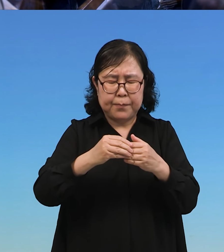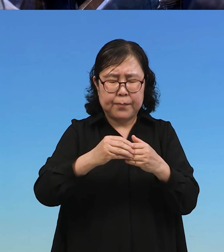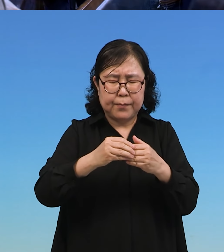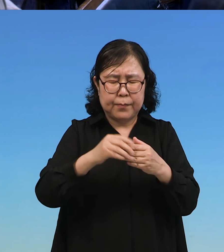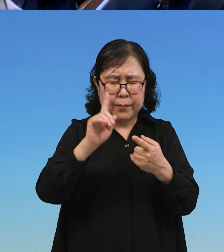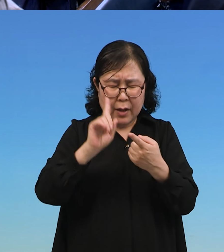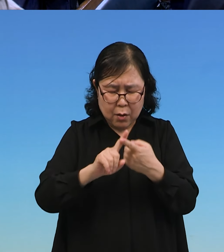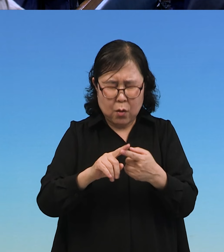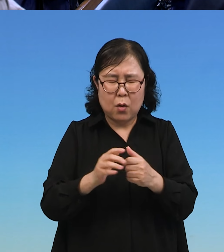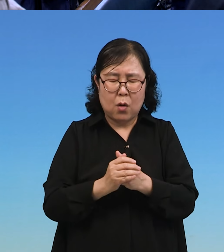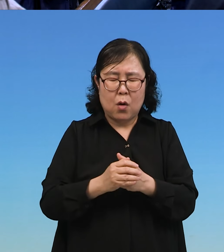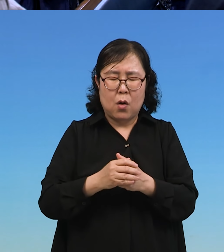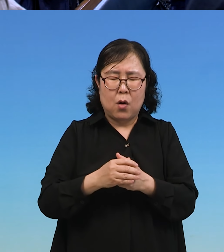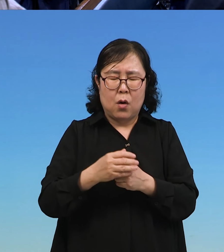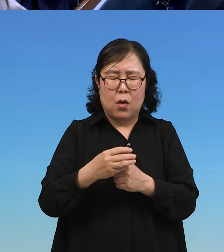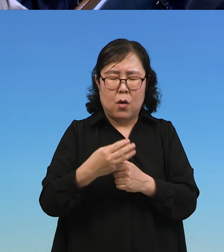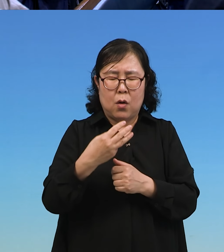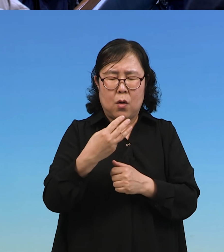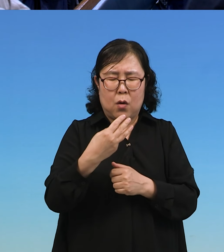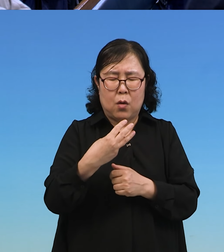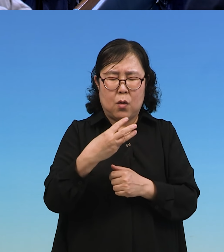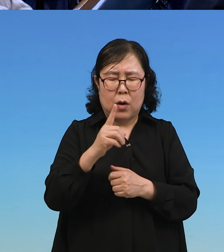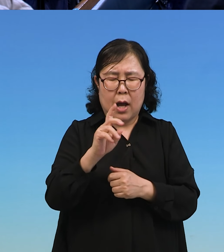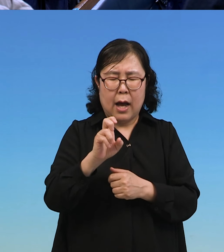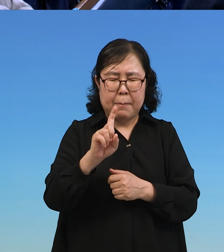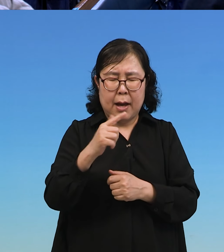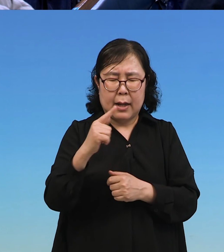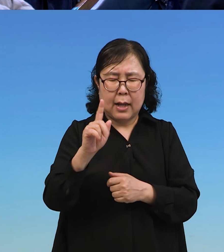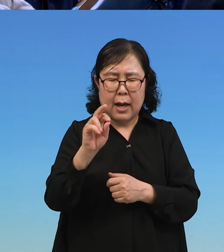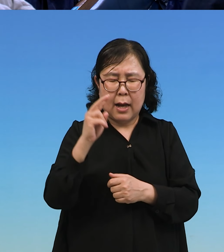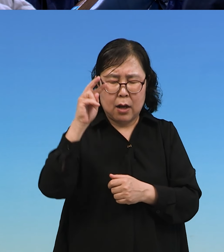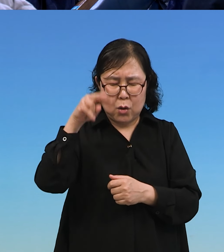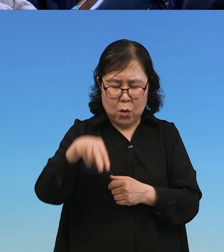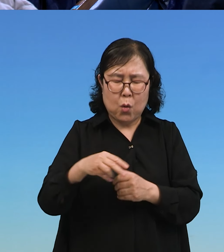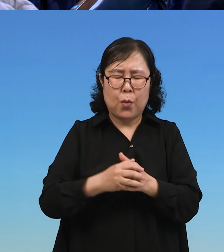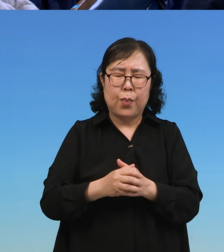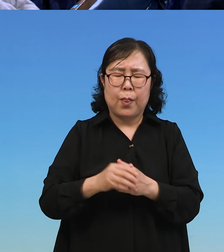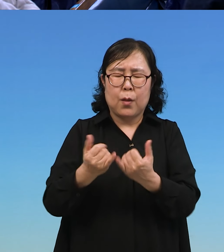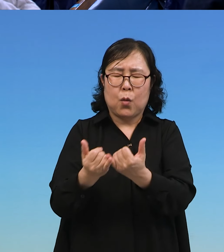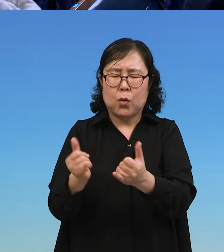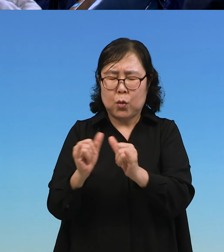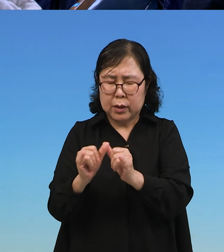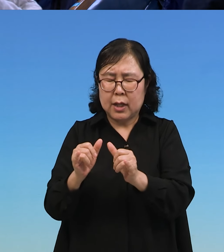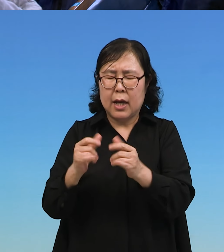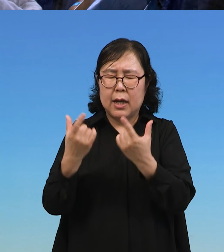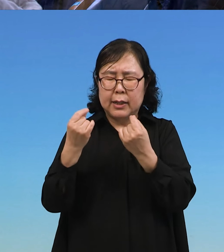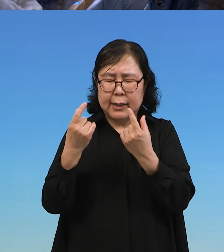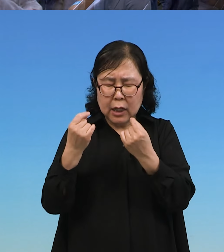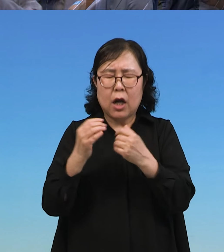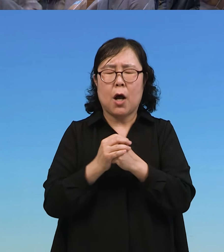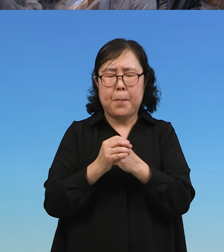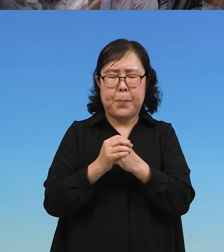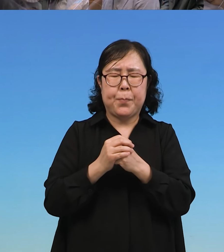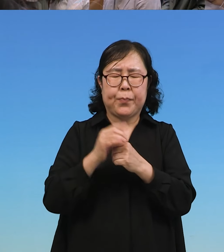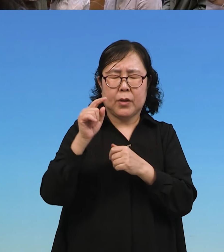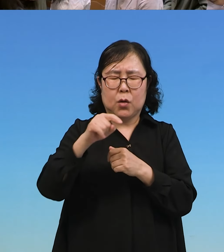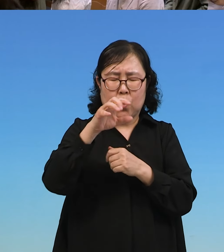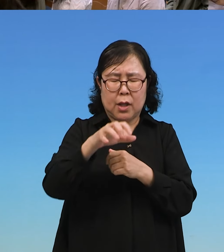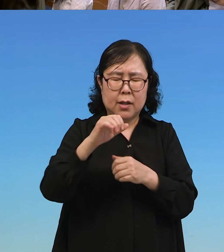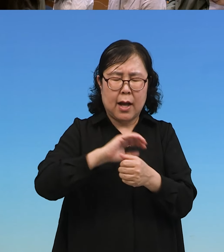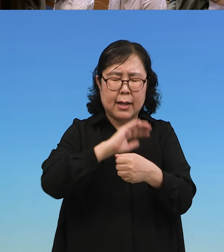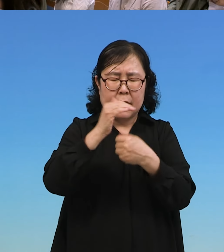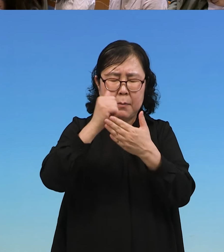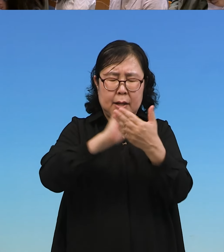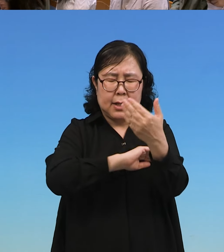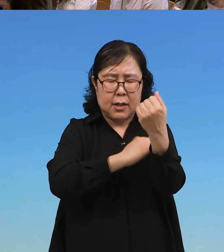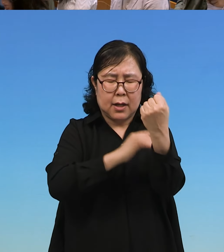라마나옅 공동체처럼 어려움을 만날 때 여기에 영적인 능력이 나타나게 하시고 하나님의 영을 통한 다윗의